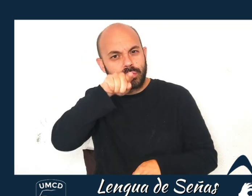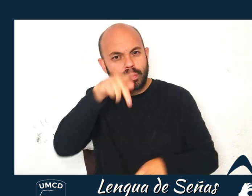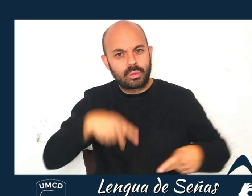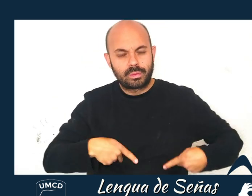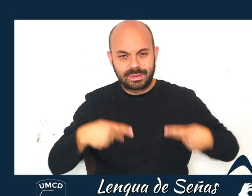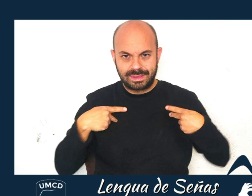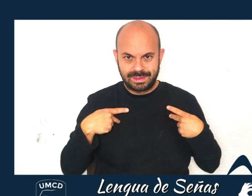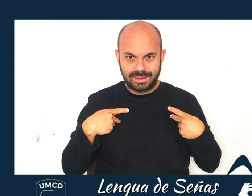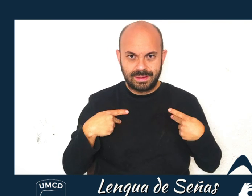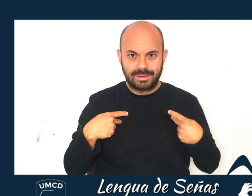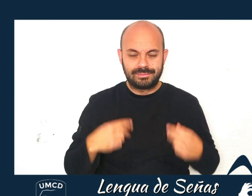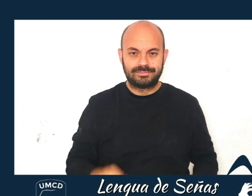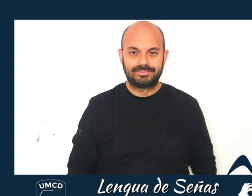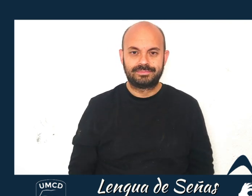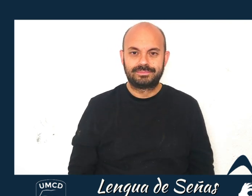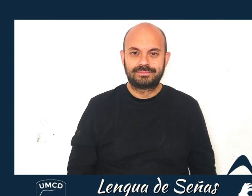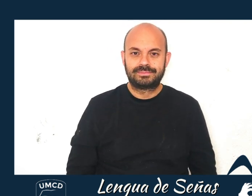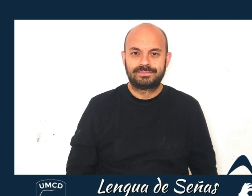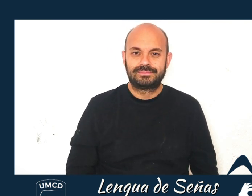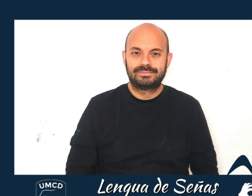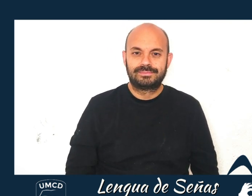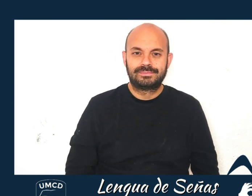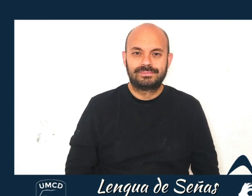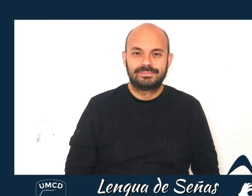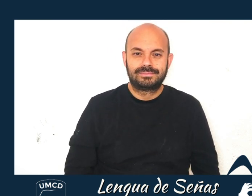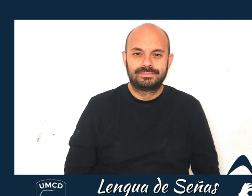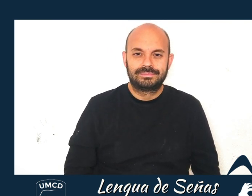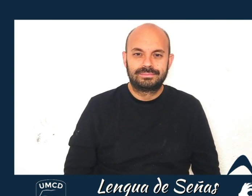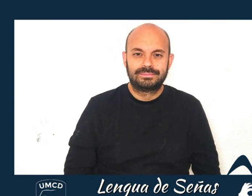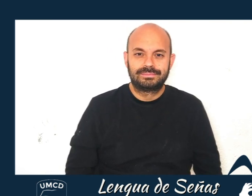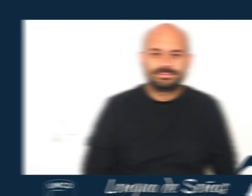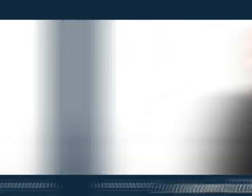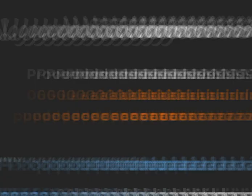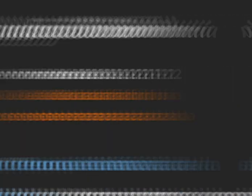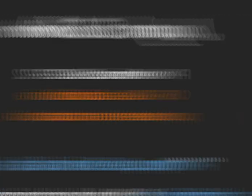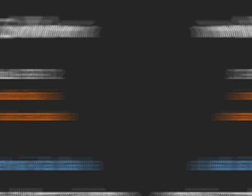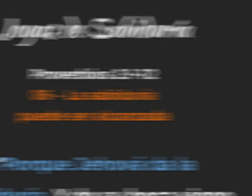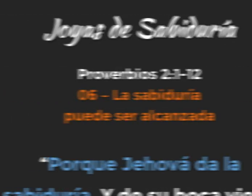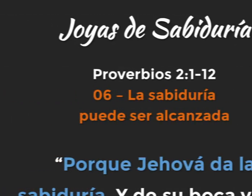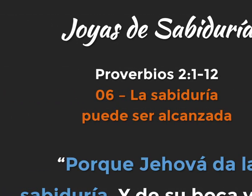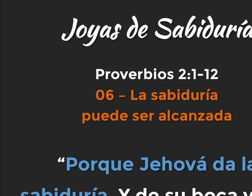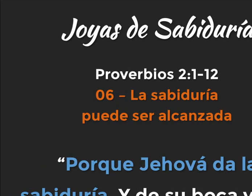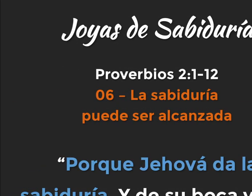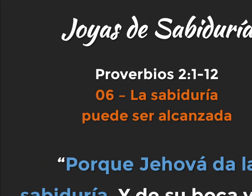de Dios y de su palabra. Hasta pronto.